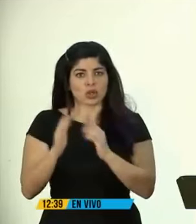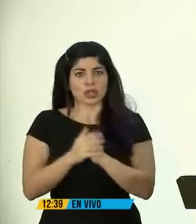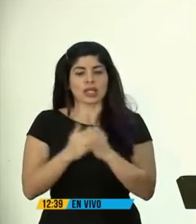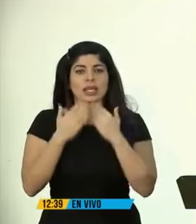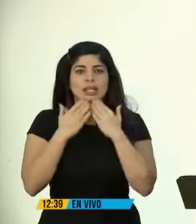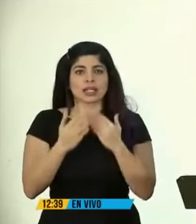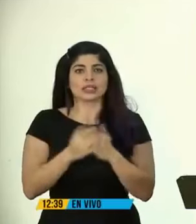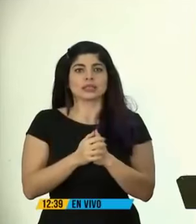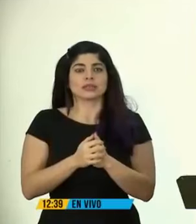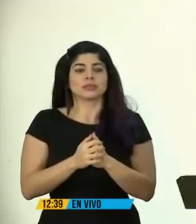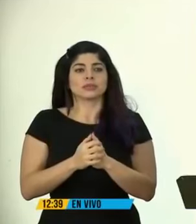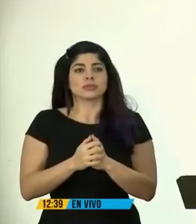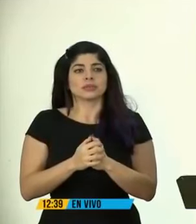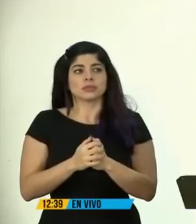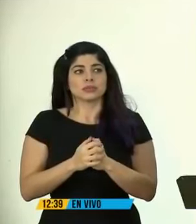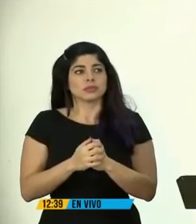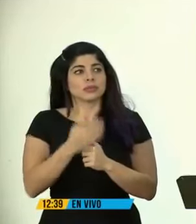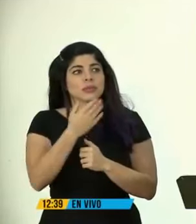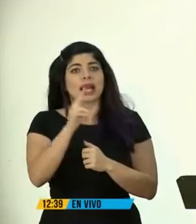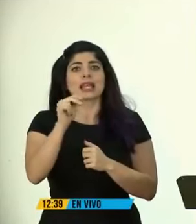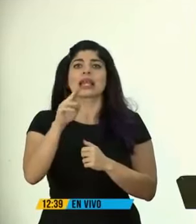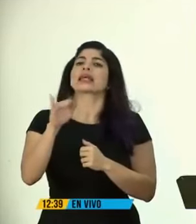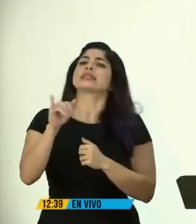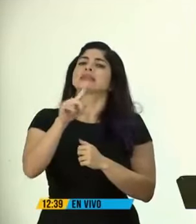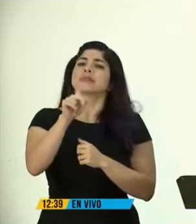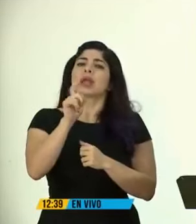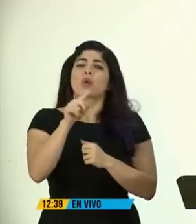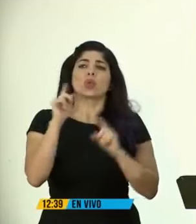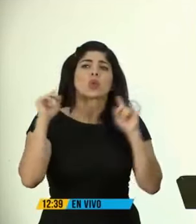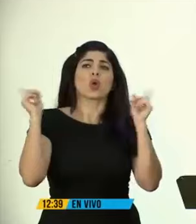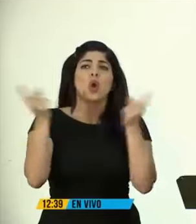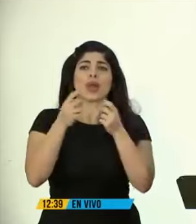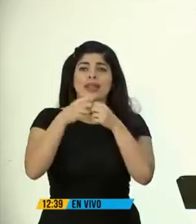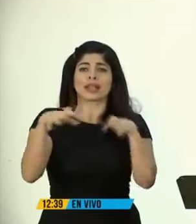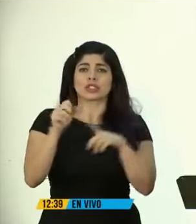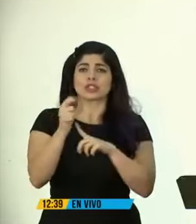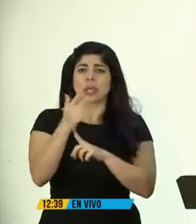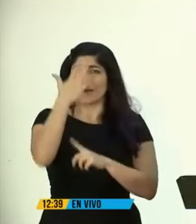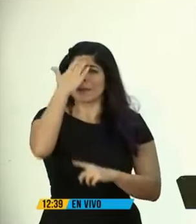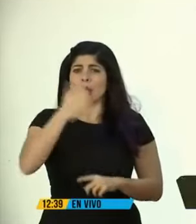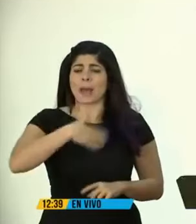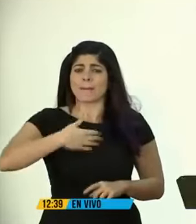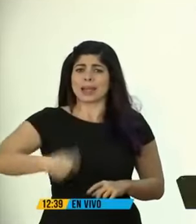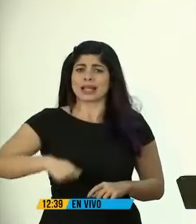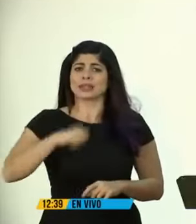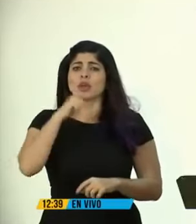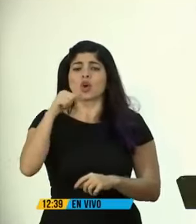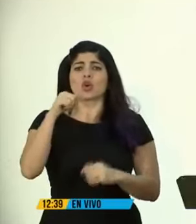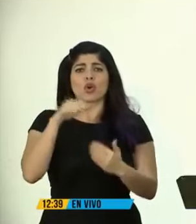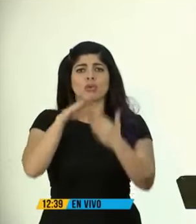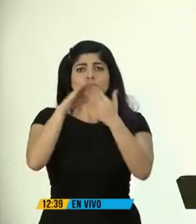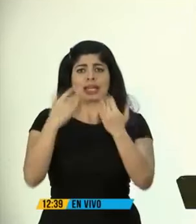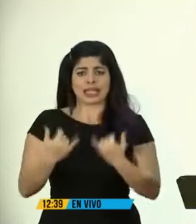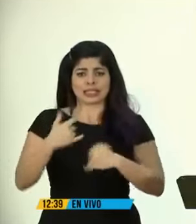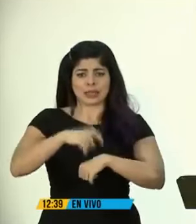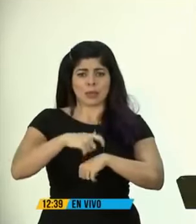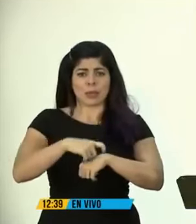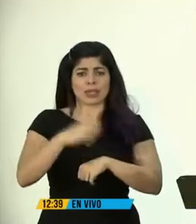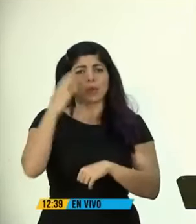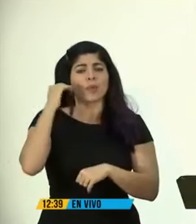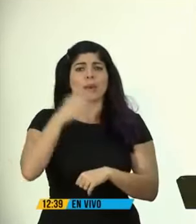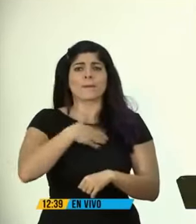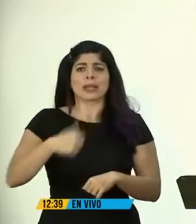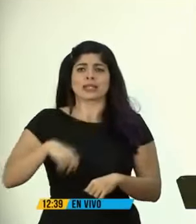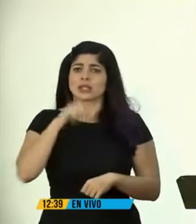Gracias, Marco, su consulta. Doña Nancy, la pregunta que hace todo el mundo en las redes sociales es ¿por qué el presidente no da la cara en este momento? ¿Por qué no bajó el